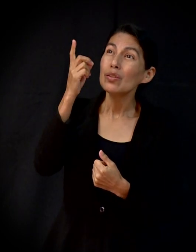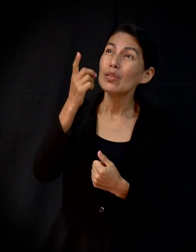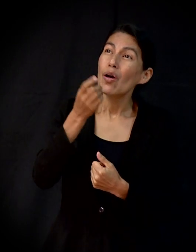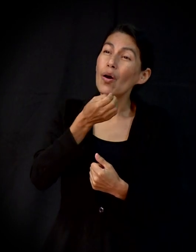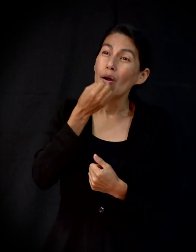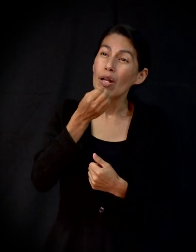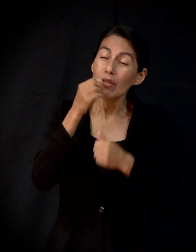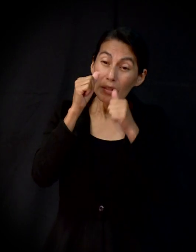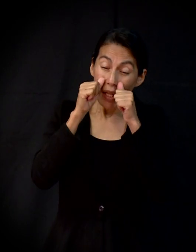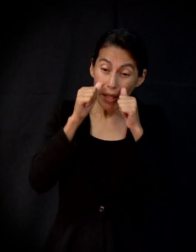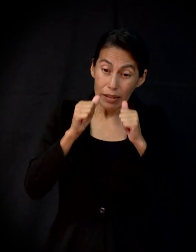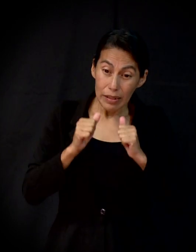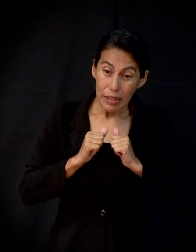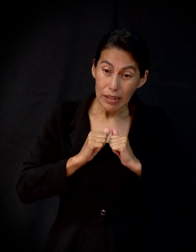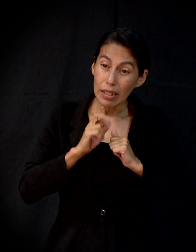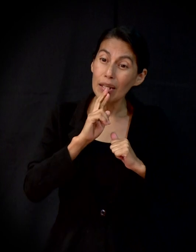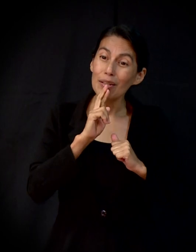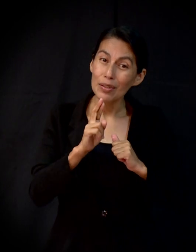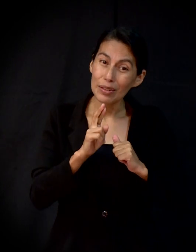¿Cuándo se hace con esta fe de